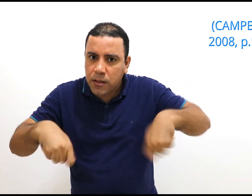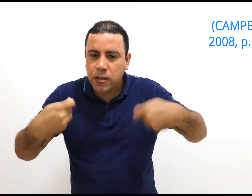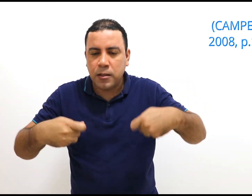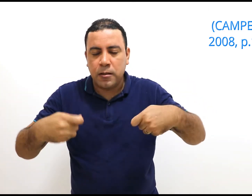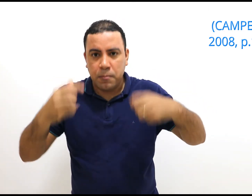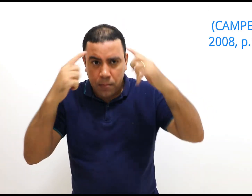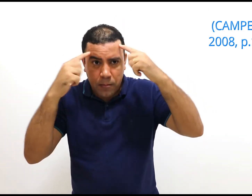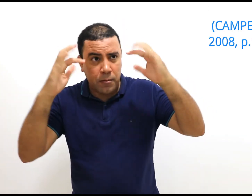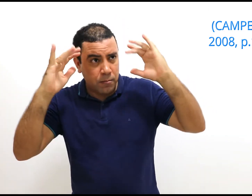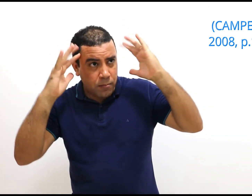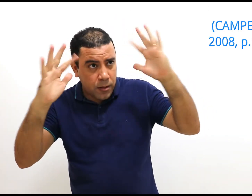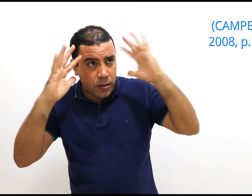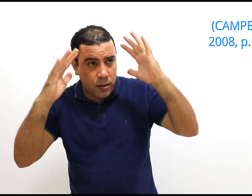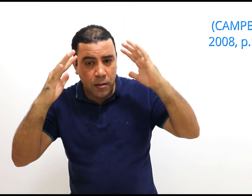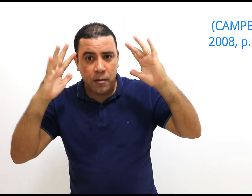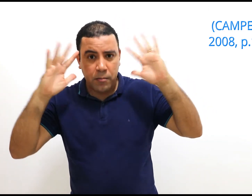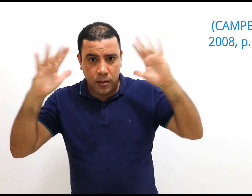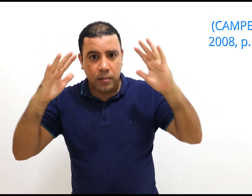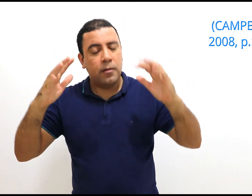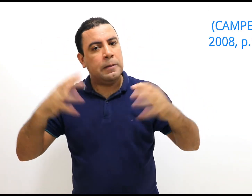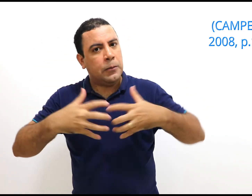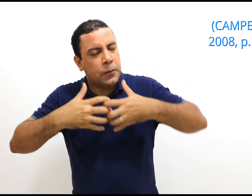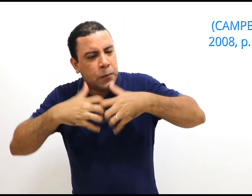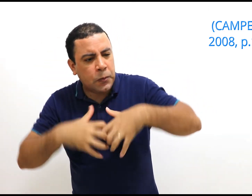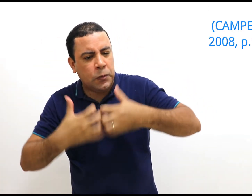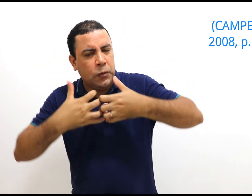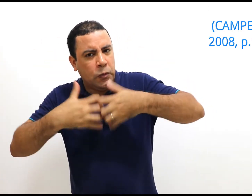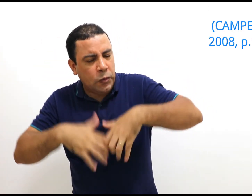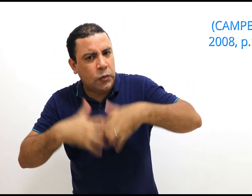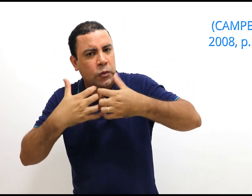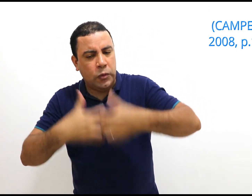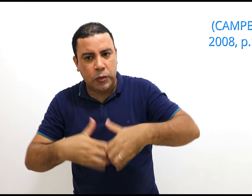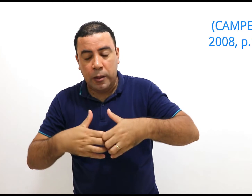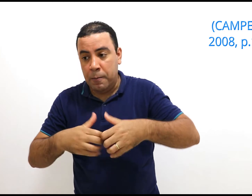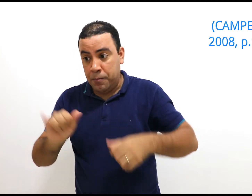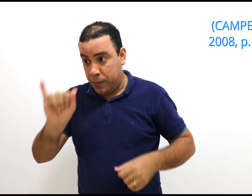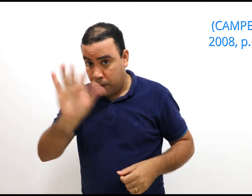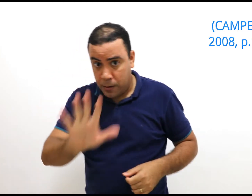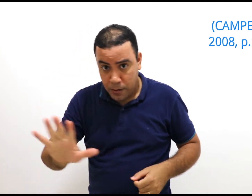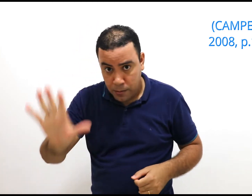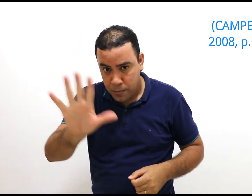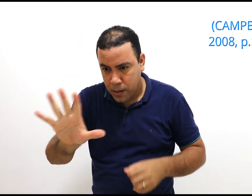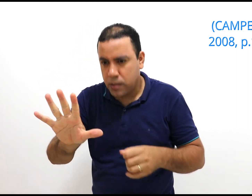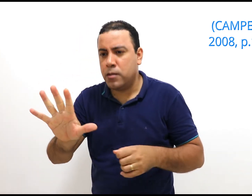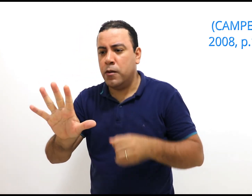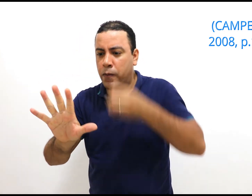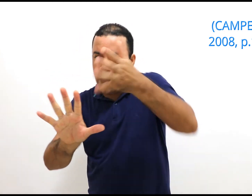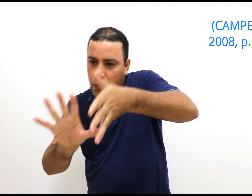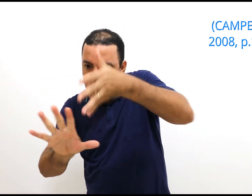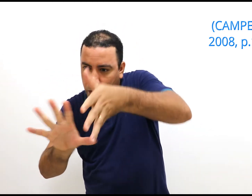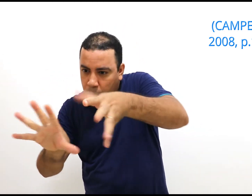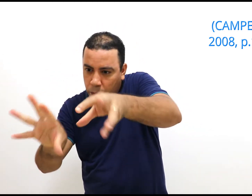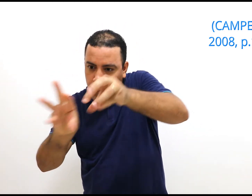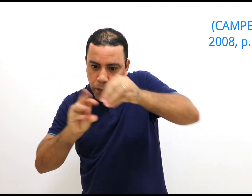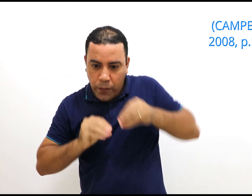as formas de pensamento são complexas e necessitam da interpretação da